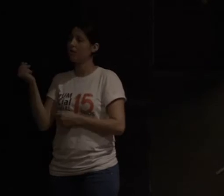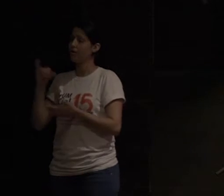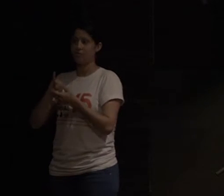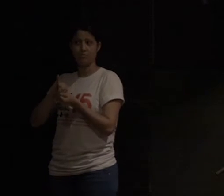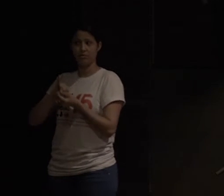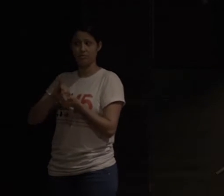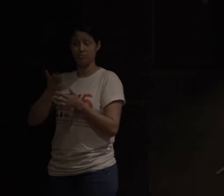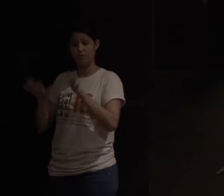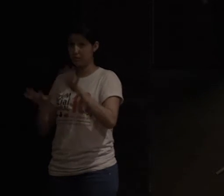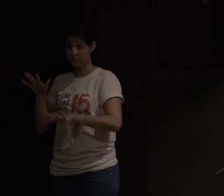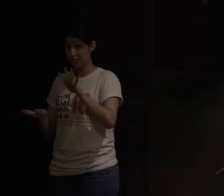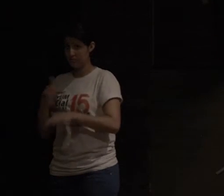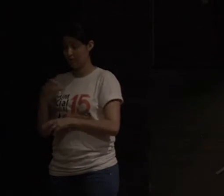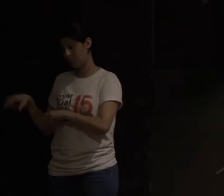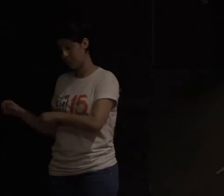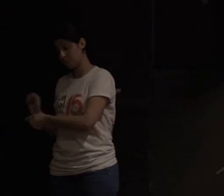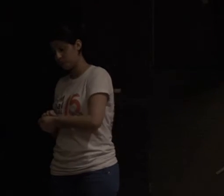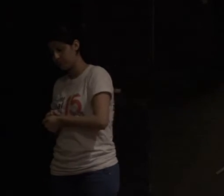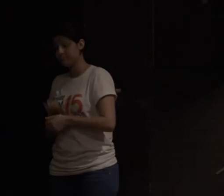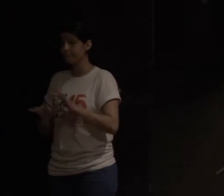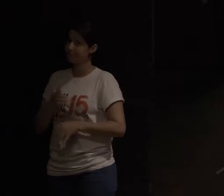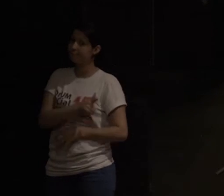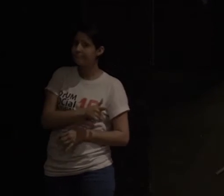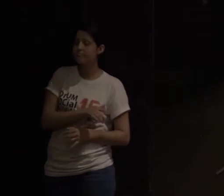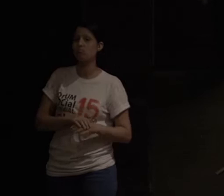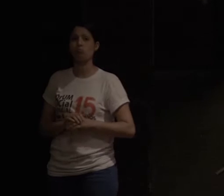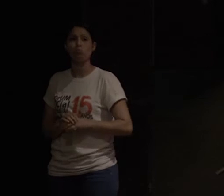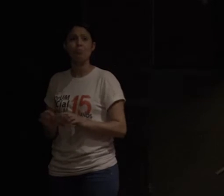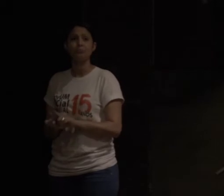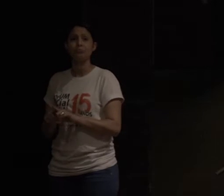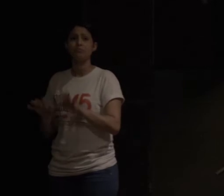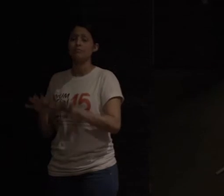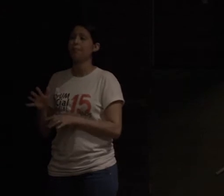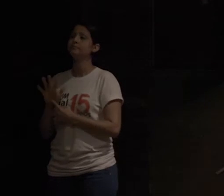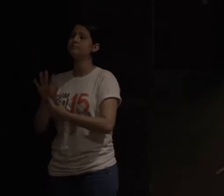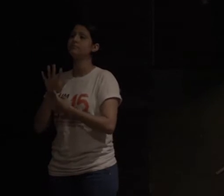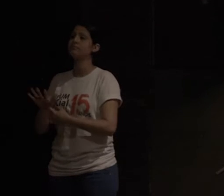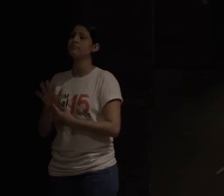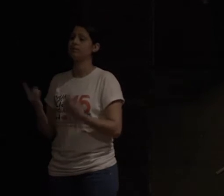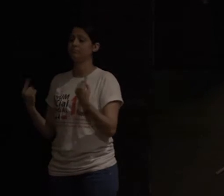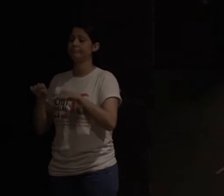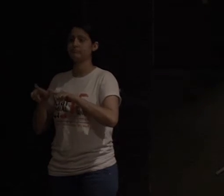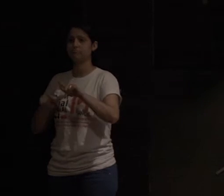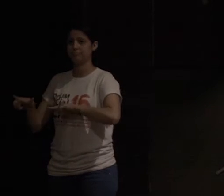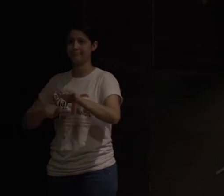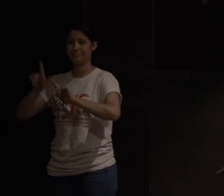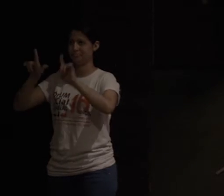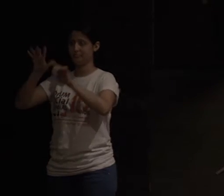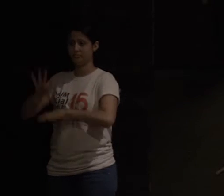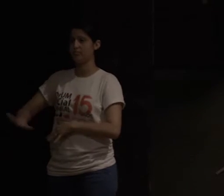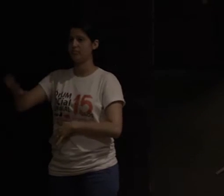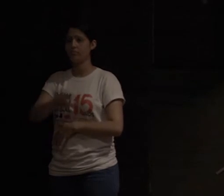vezes aparece como colonialismo, mas é sempre capitalismo e patriarcado, outras vezes aparece como patriarcado, mas é sempre